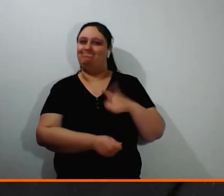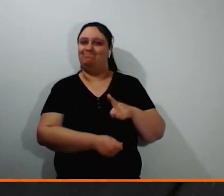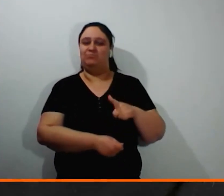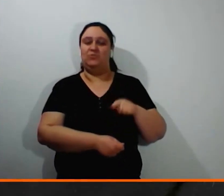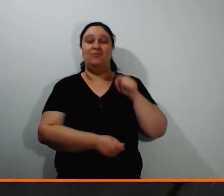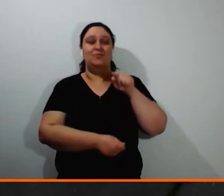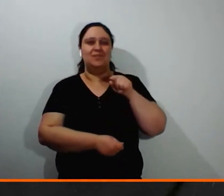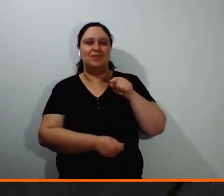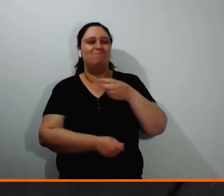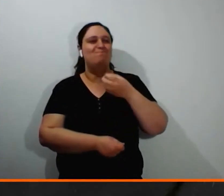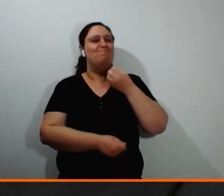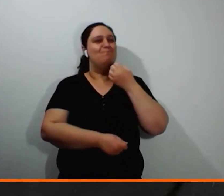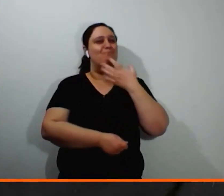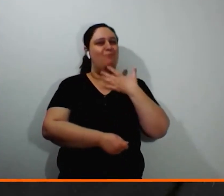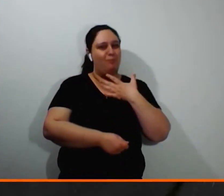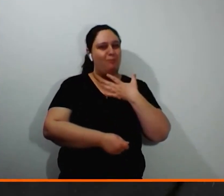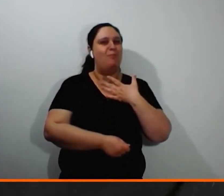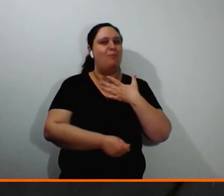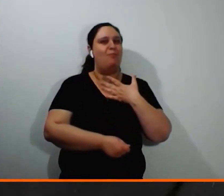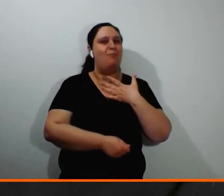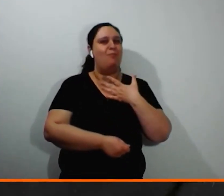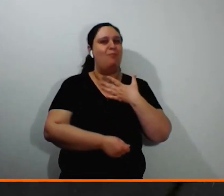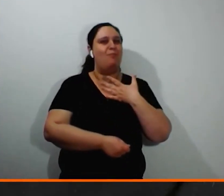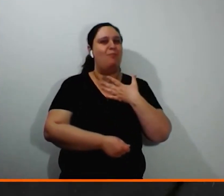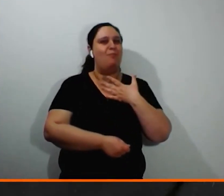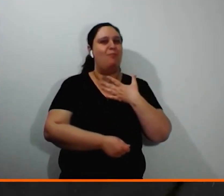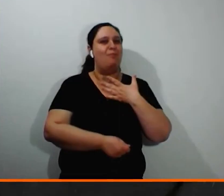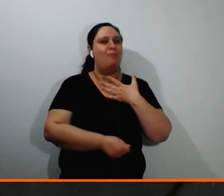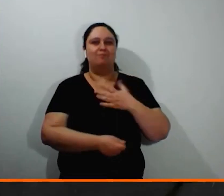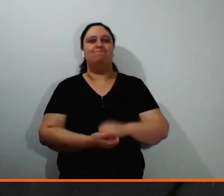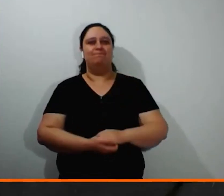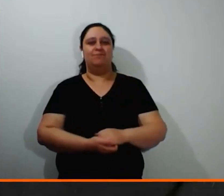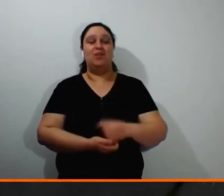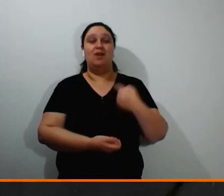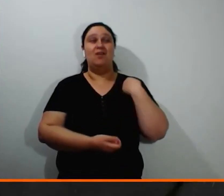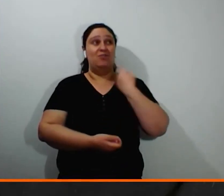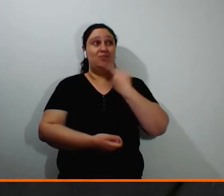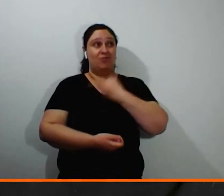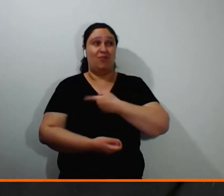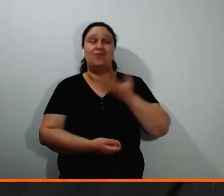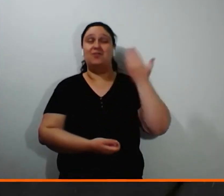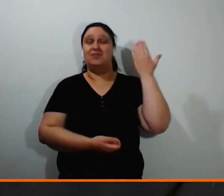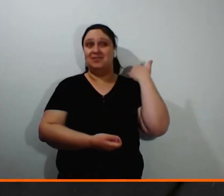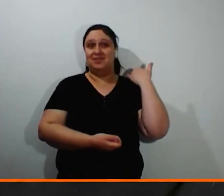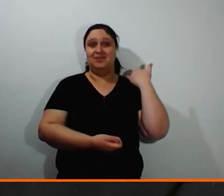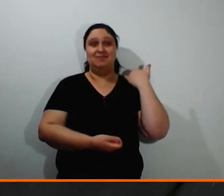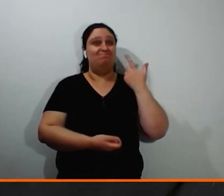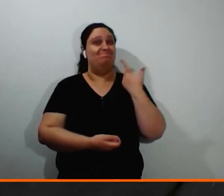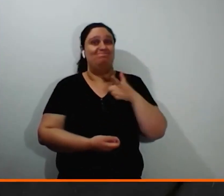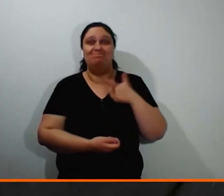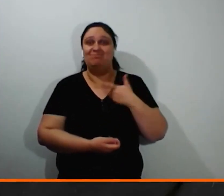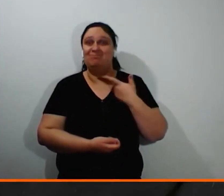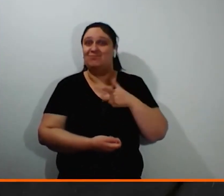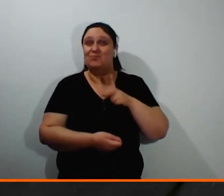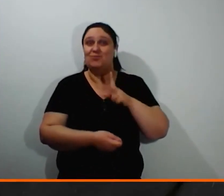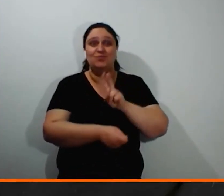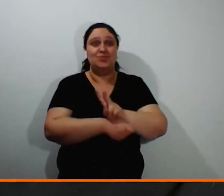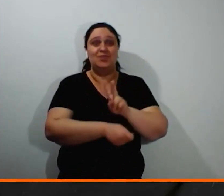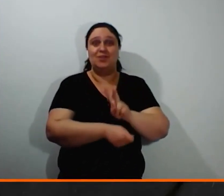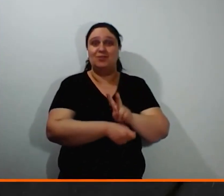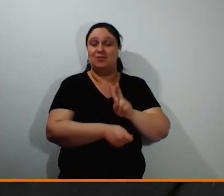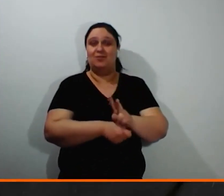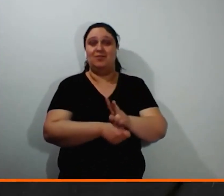privilegiados. Nós tínhamos que nos virar, não é? De alguma maneira. Então era assim, quando chegava a